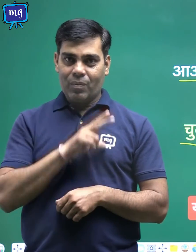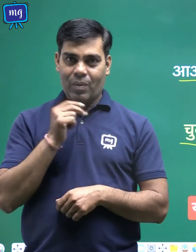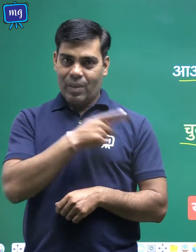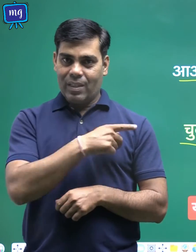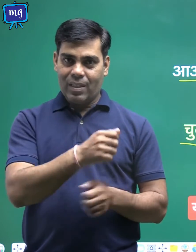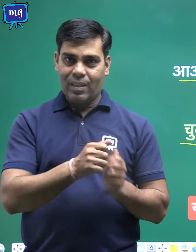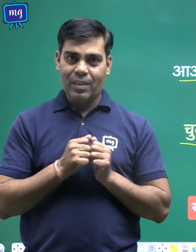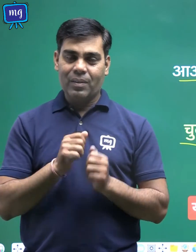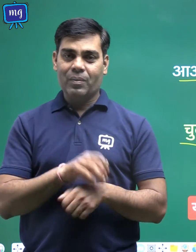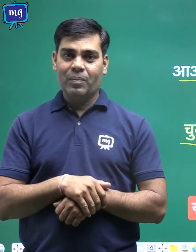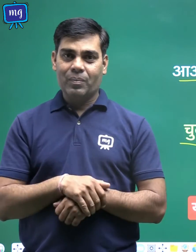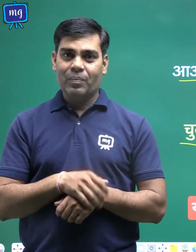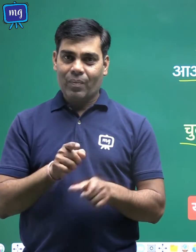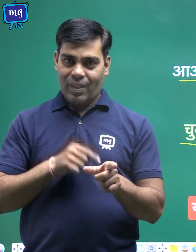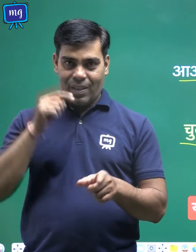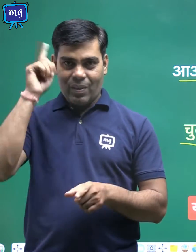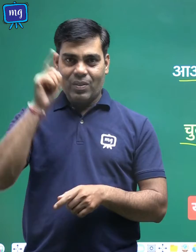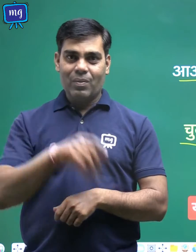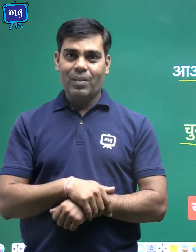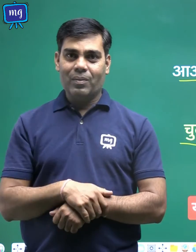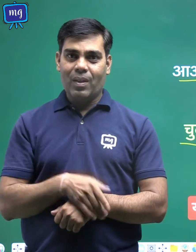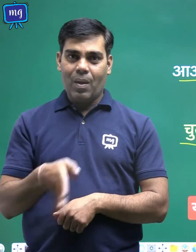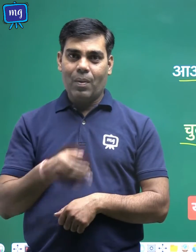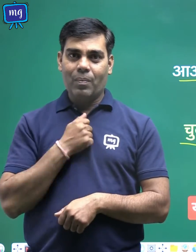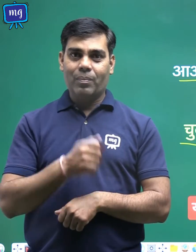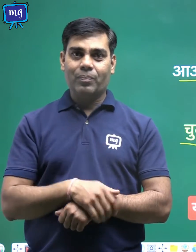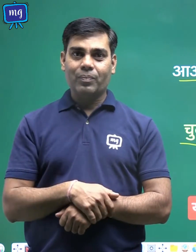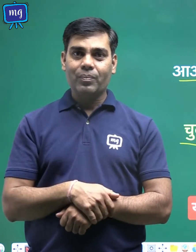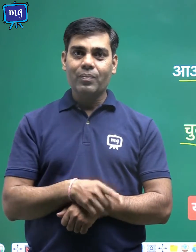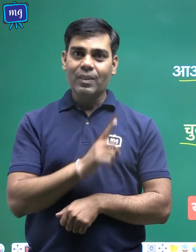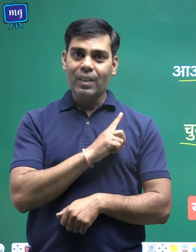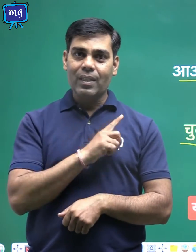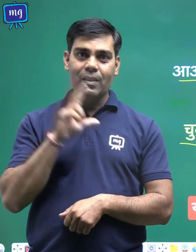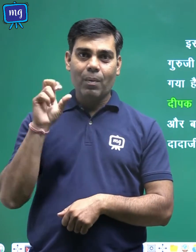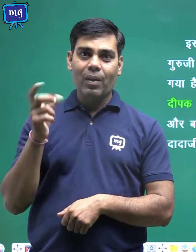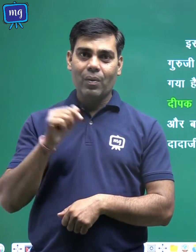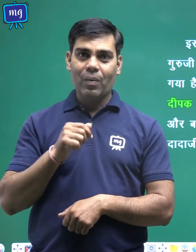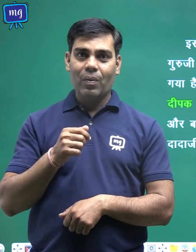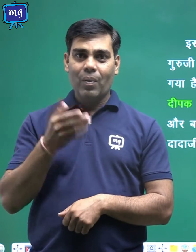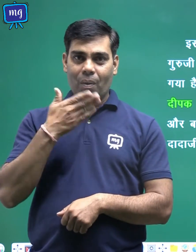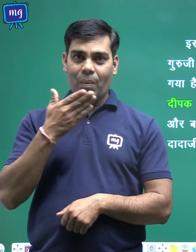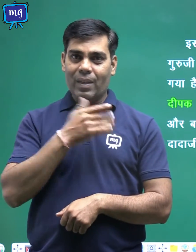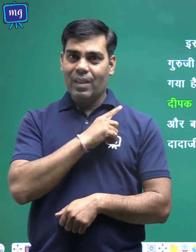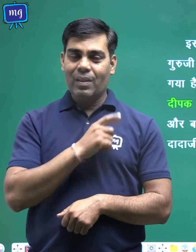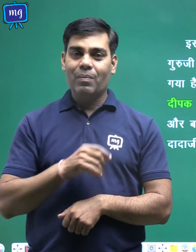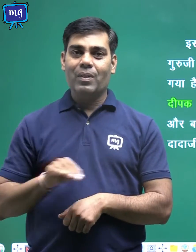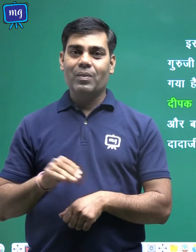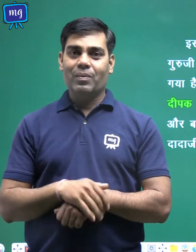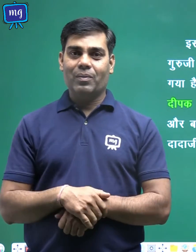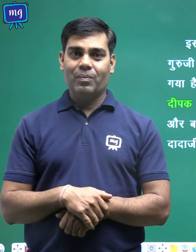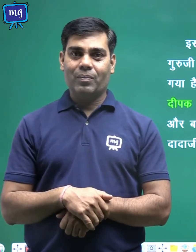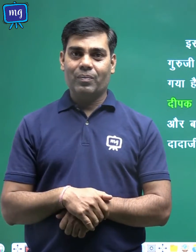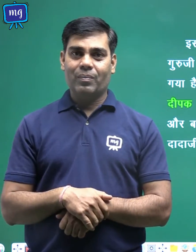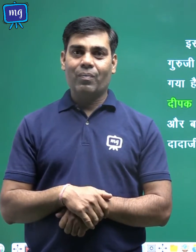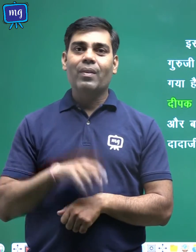मेरे साथ हैं योगेश कुमार। अब हम इस पाठ को पढ़ने जा रहे हैं। बच्चों,